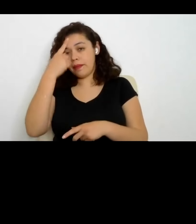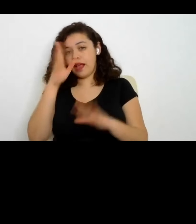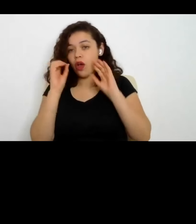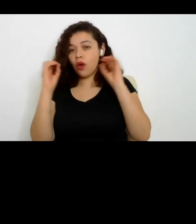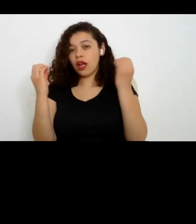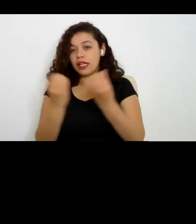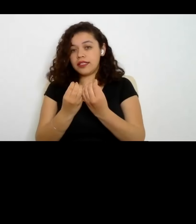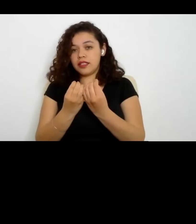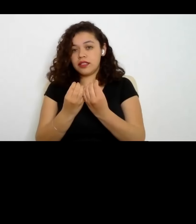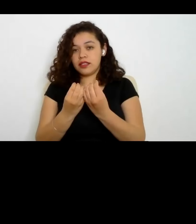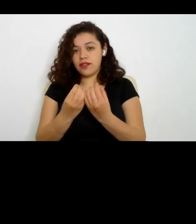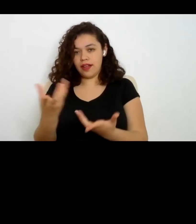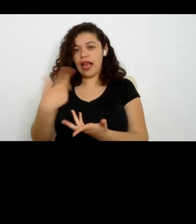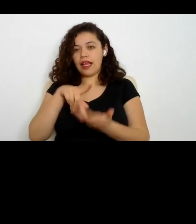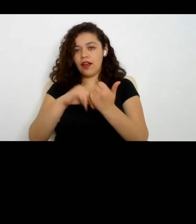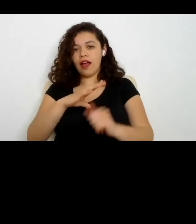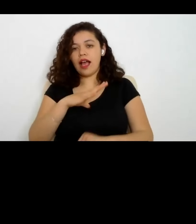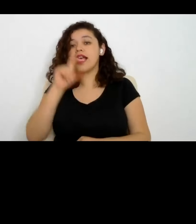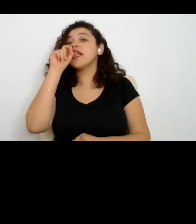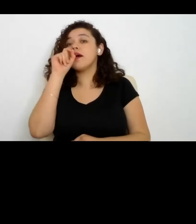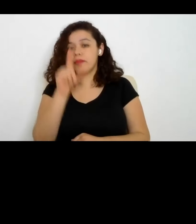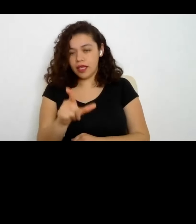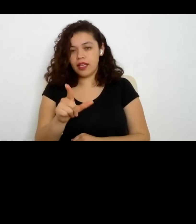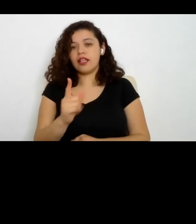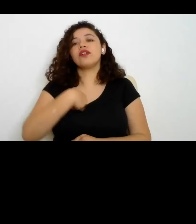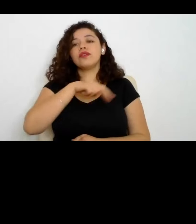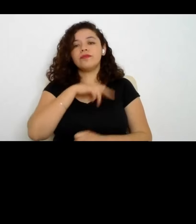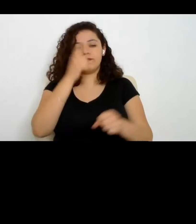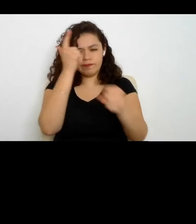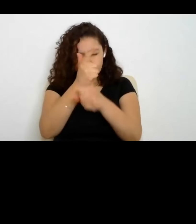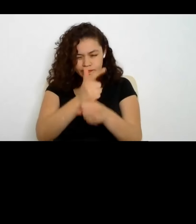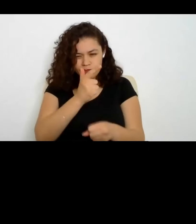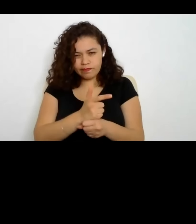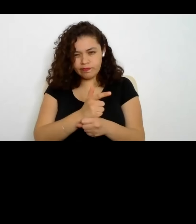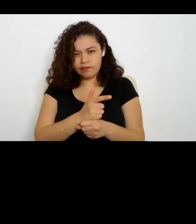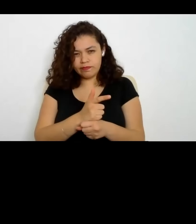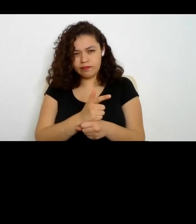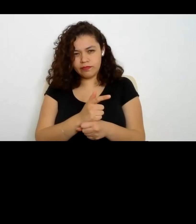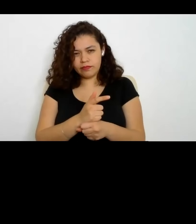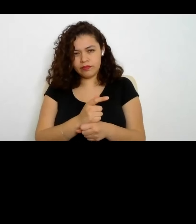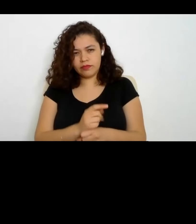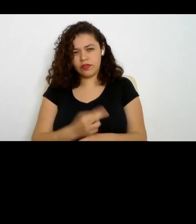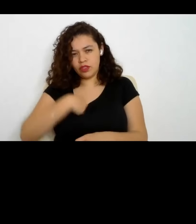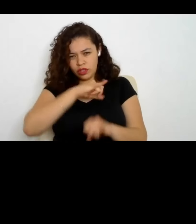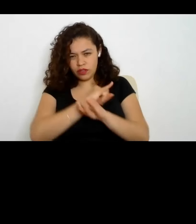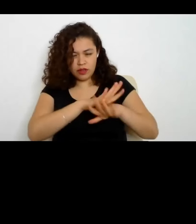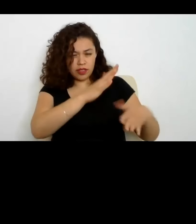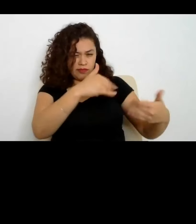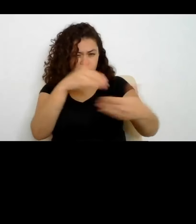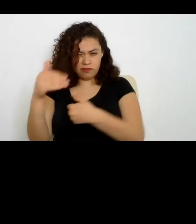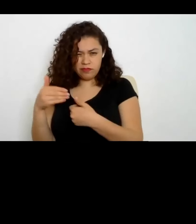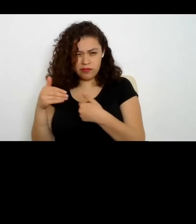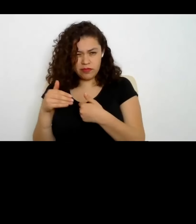organizaciones tenemos y también que nos ayuden a identificar de repente de si estamos recabando datos personales de